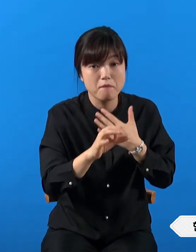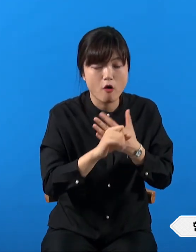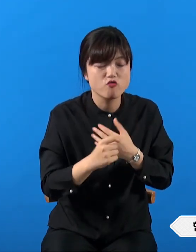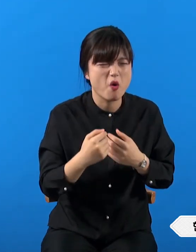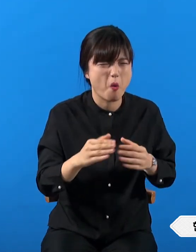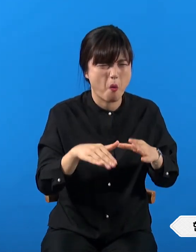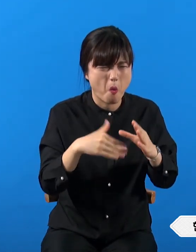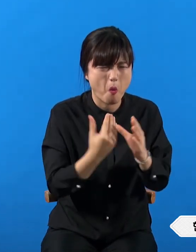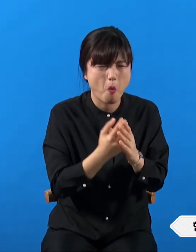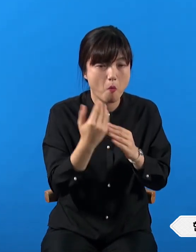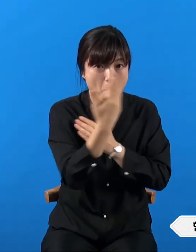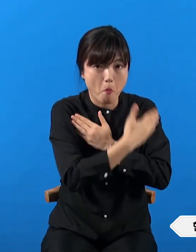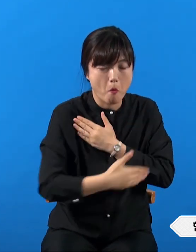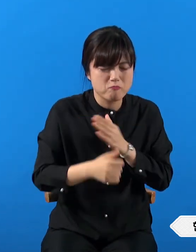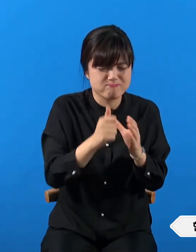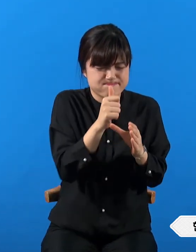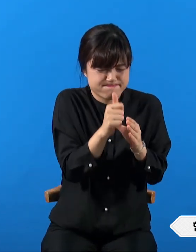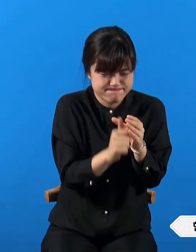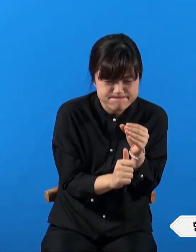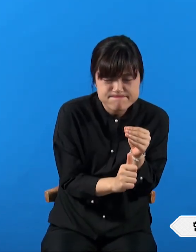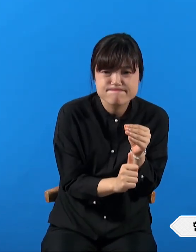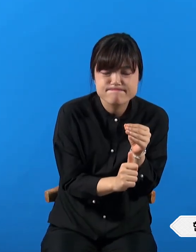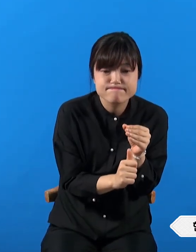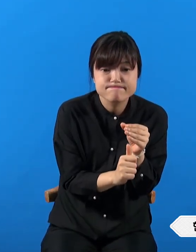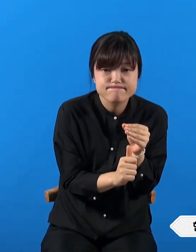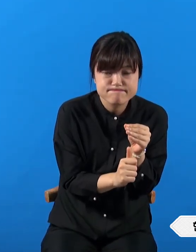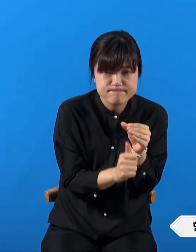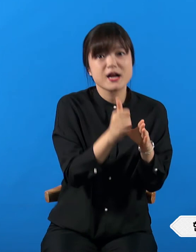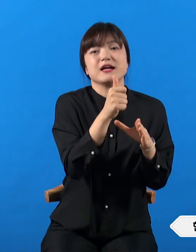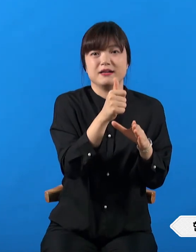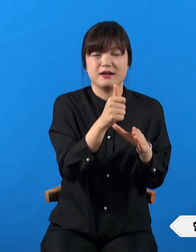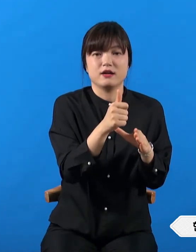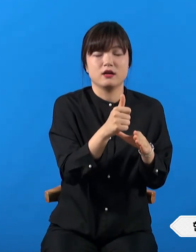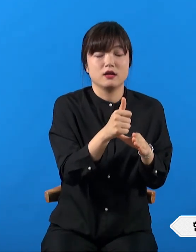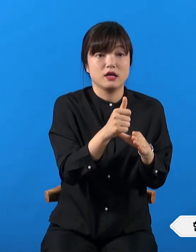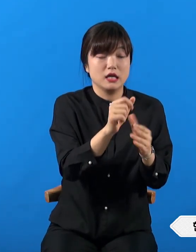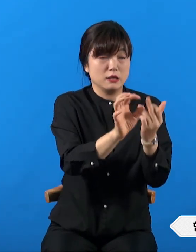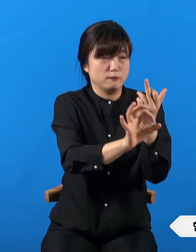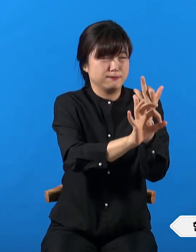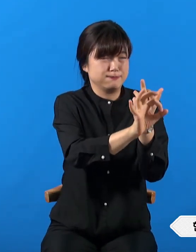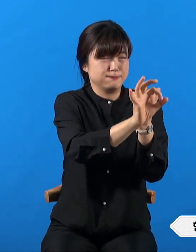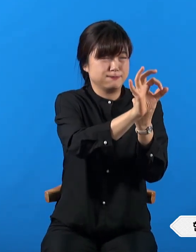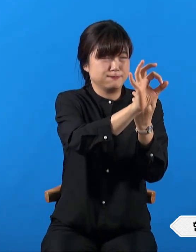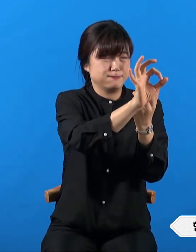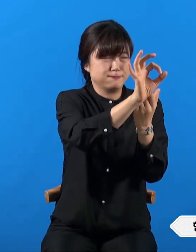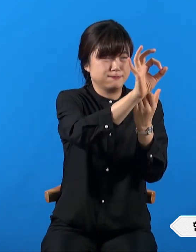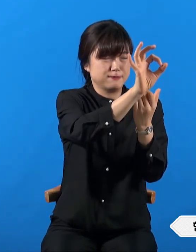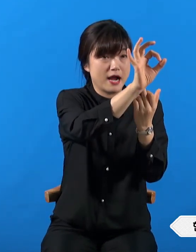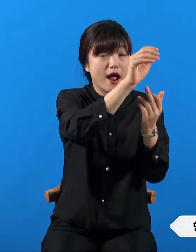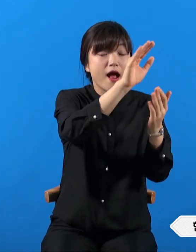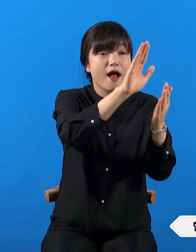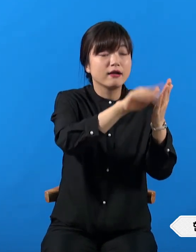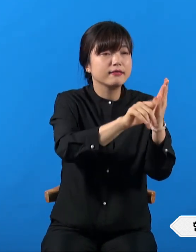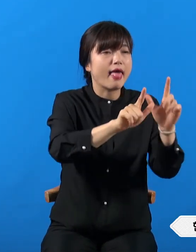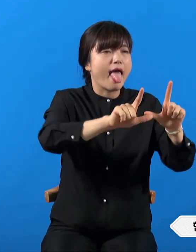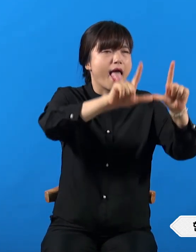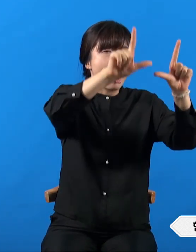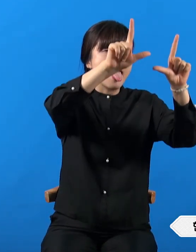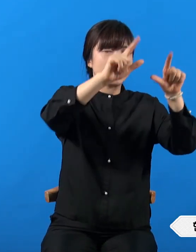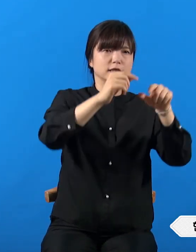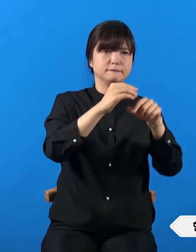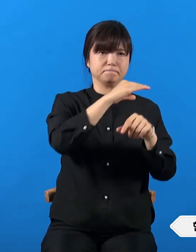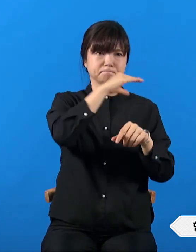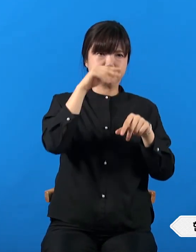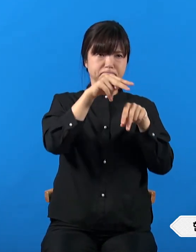합니다. 그런 다음에 여명이 밝아오면 지평선 위로 춤추는 태양을